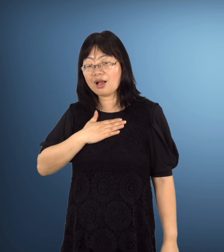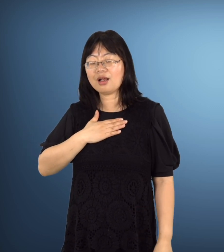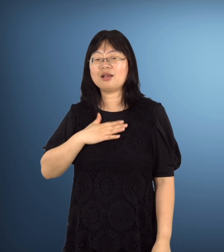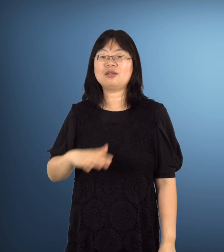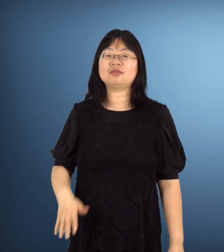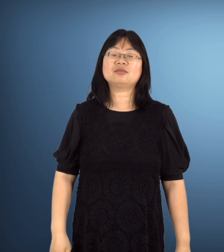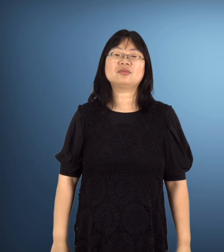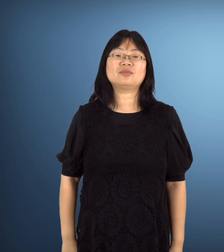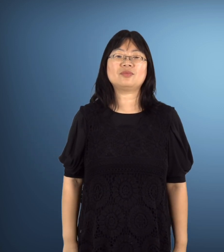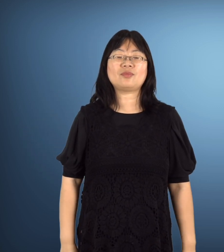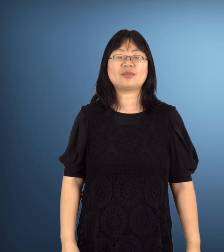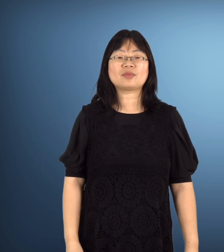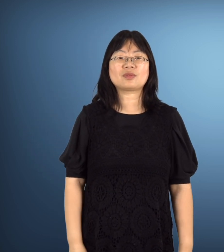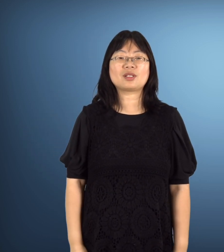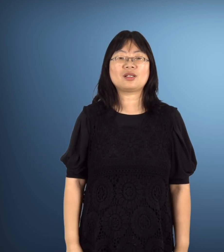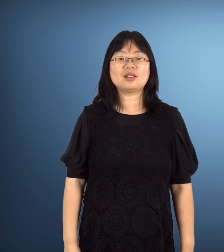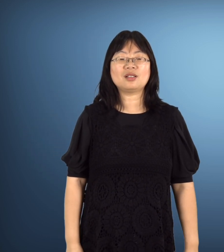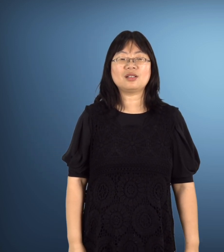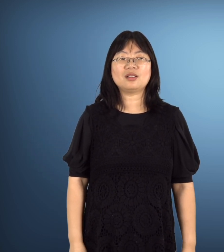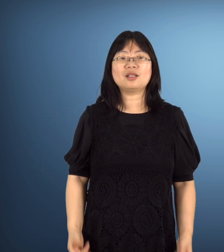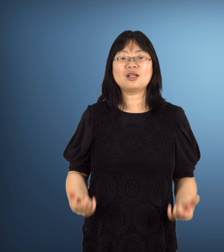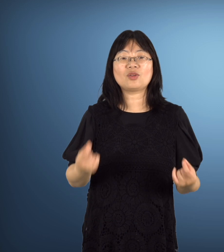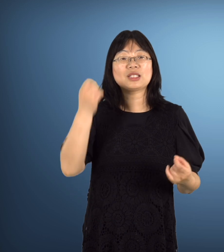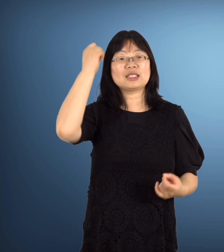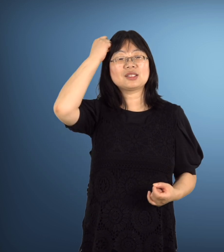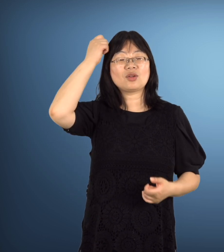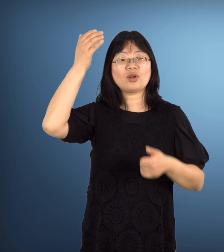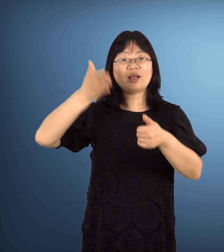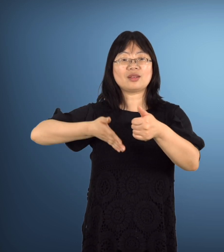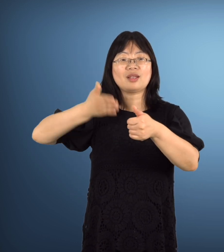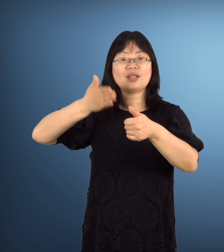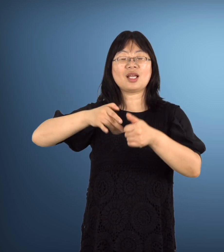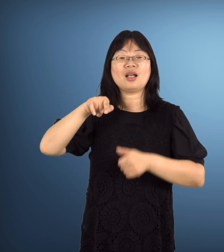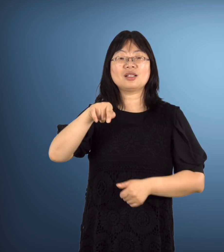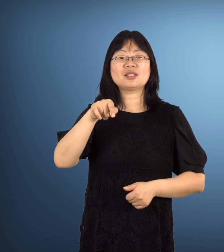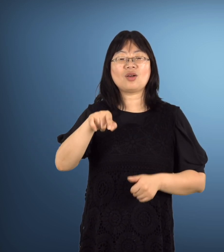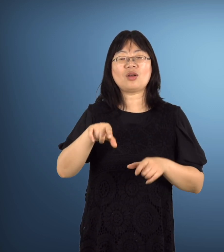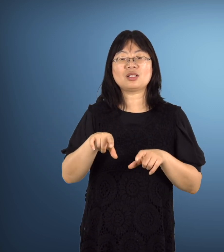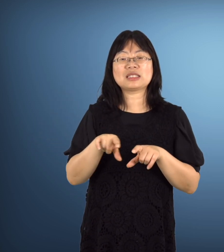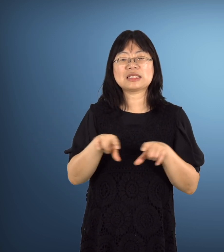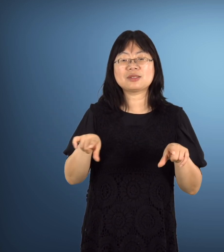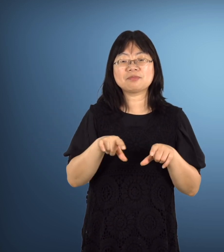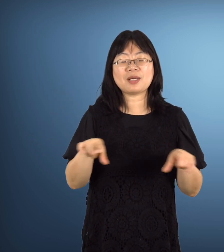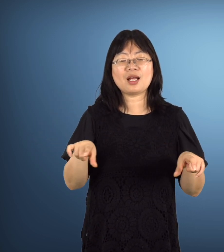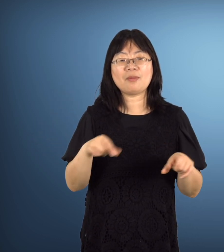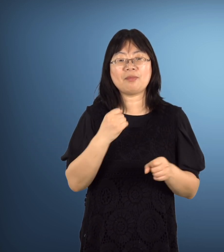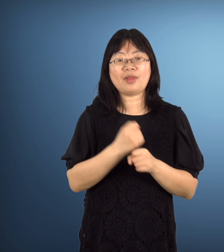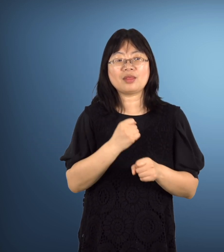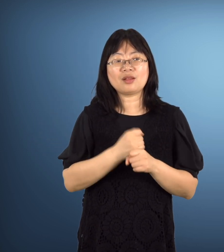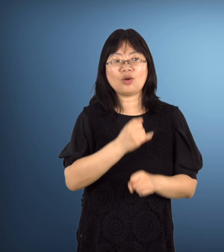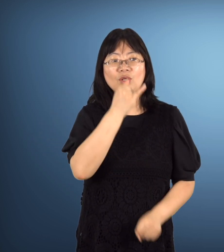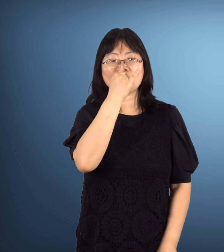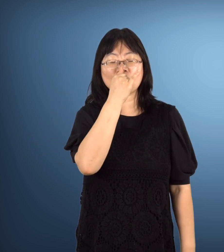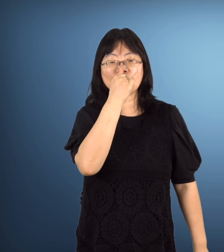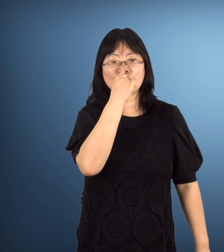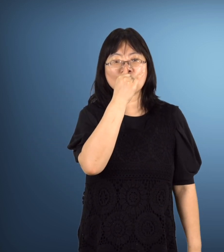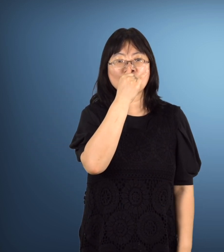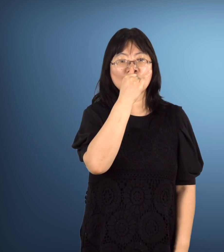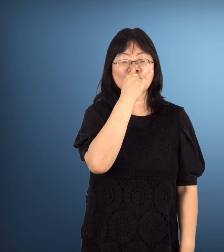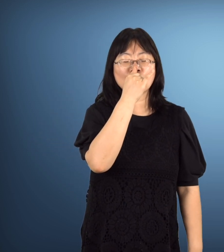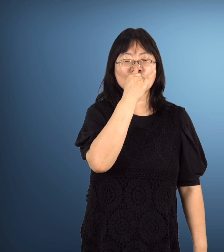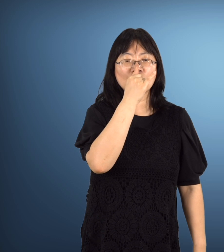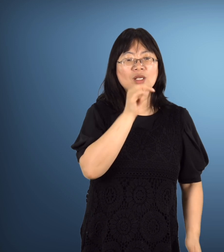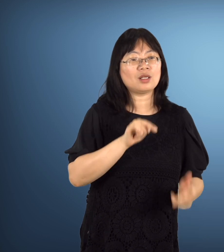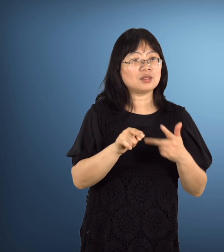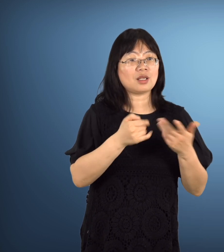됩니까, 여러분? 그러니까 이거는 이렇게 기억하면 되겠어요. 이거를 일반화시키거나 이거를